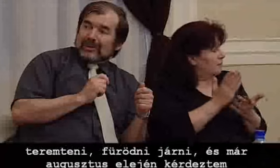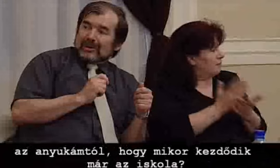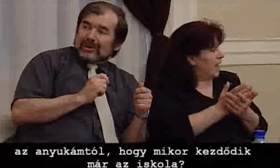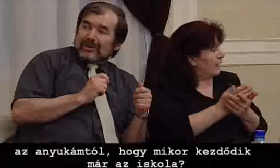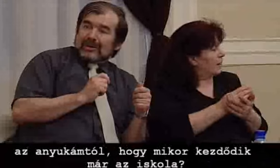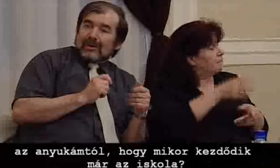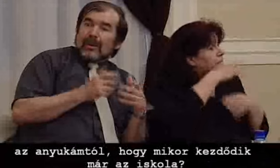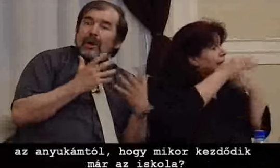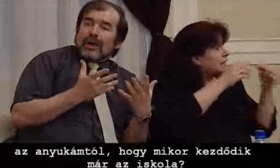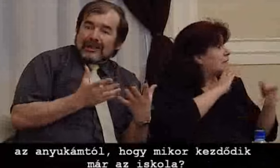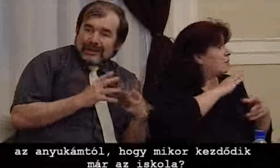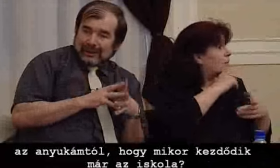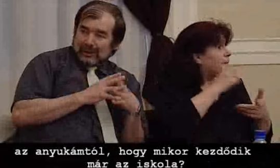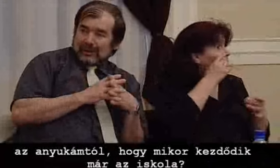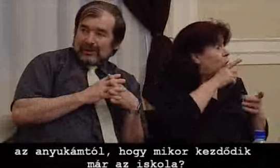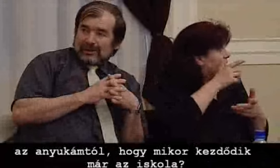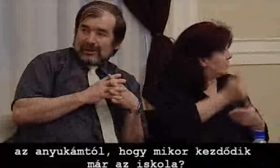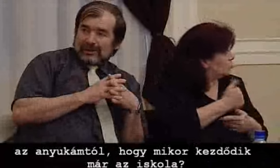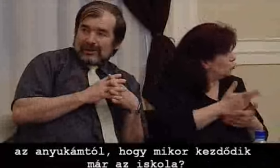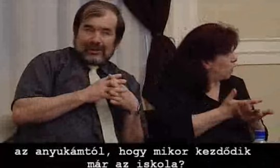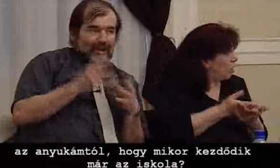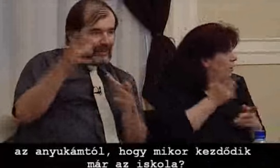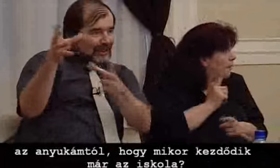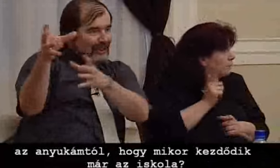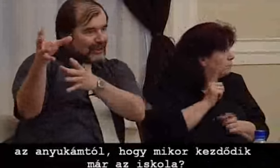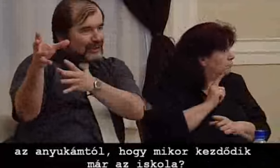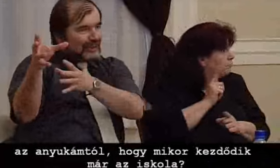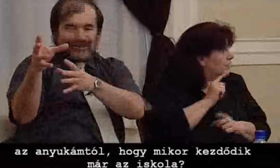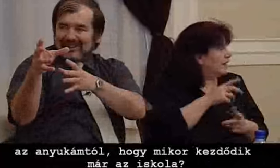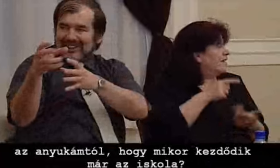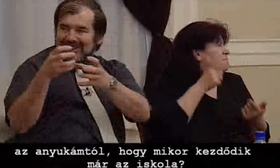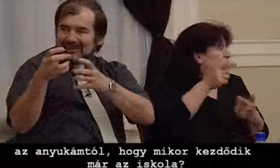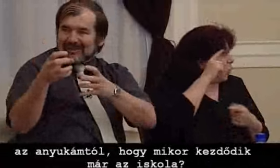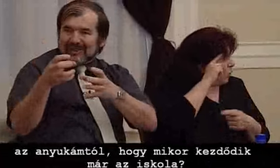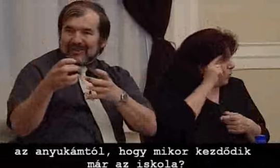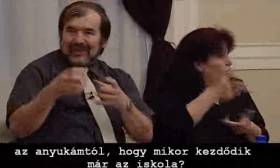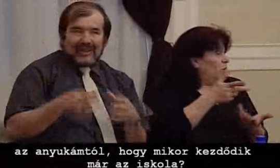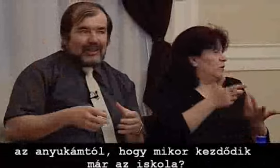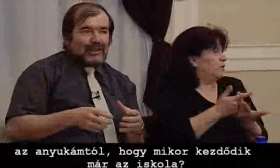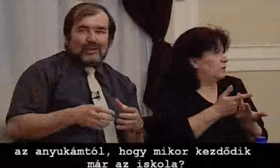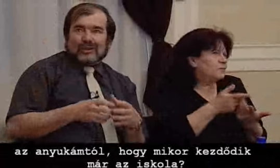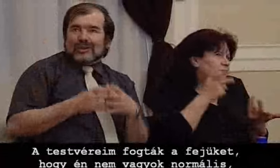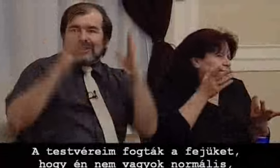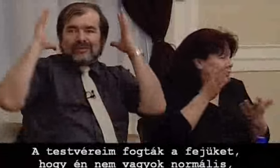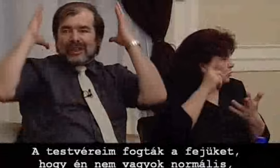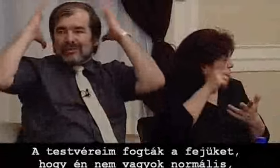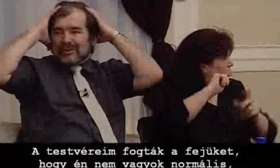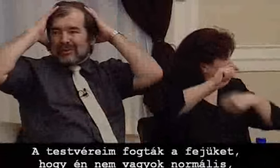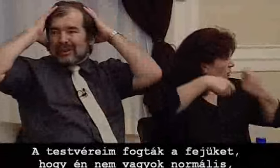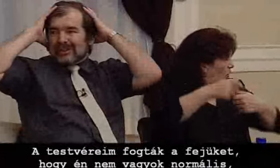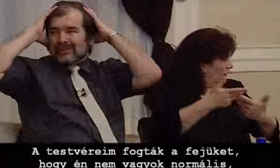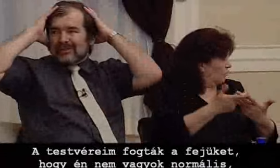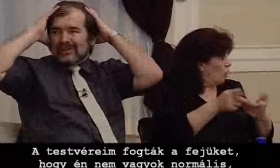már megkérdeztem az anyukámtól, hogy mikor lesz az iskola. Már készültem, mert mégis már oda kötöttem.